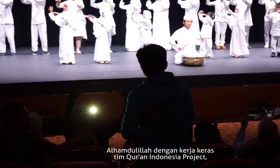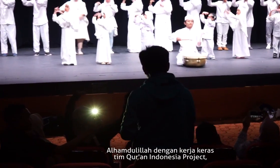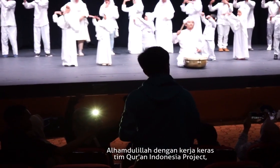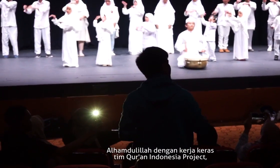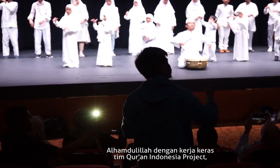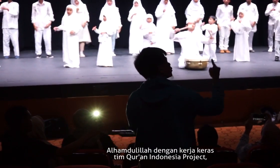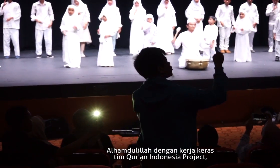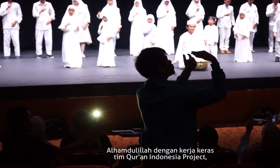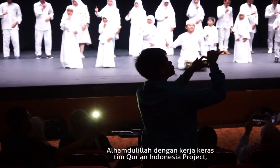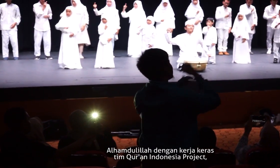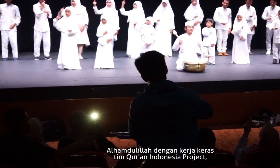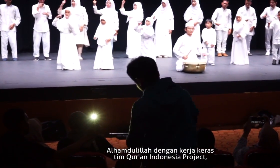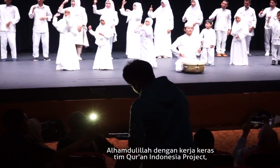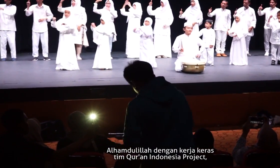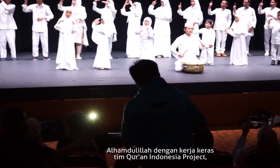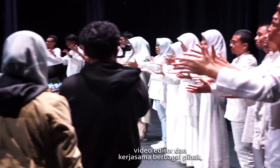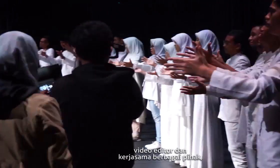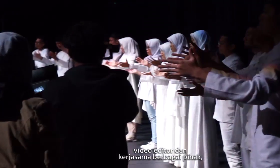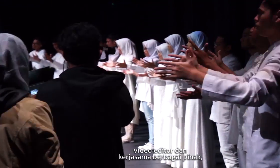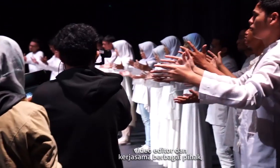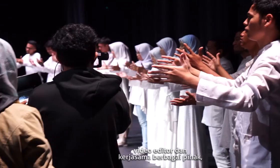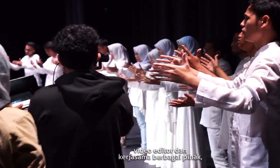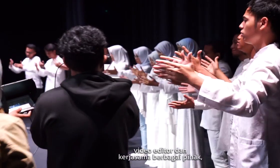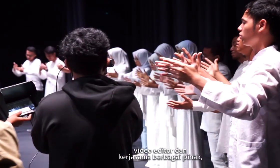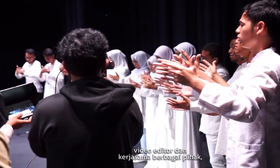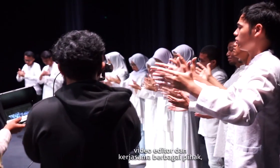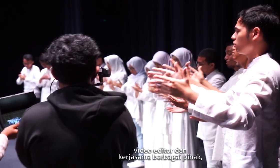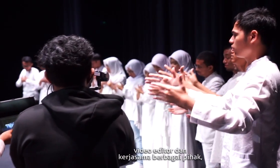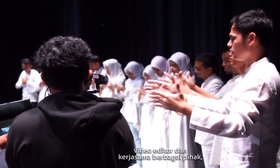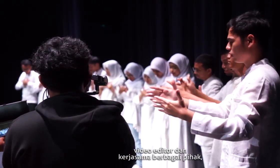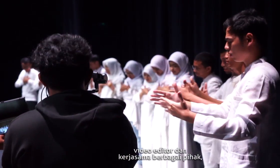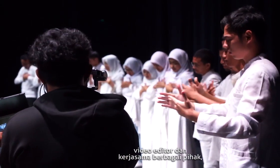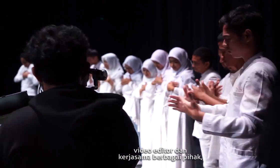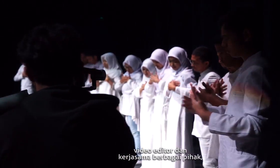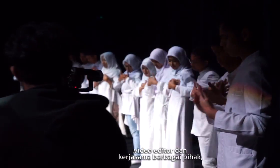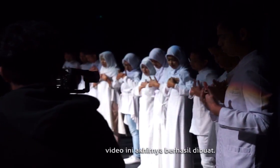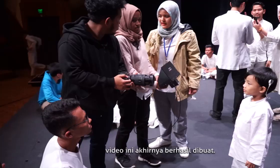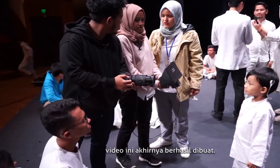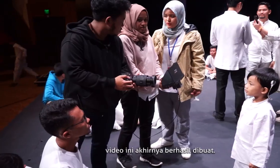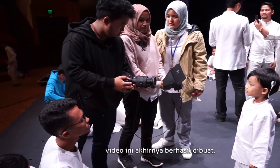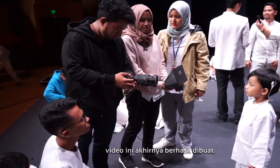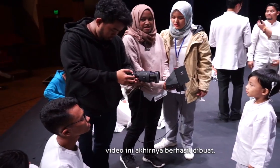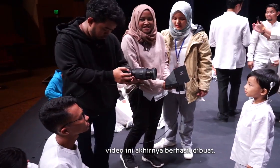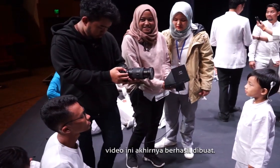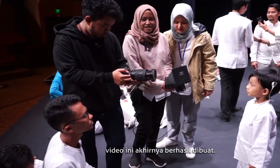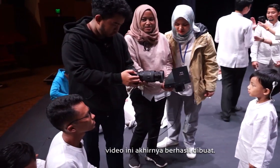dengan kerja keras tim Quran Indonesia Project, video editor, dan kerjasama berbagai pihak, video ini akhirnya berhasil